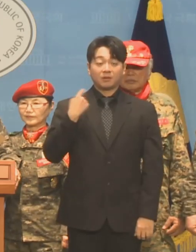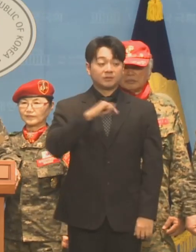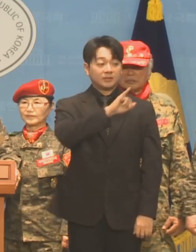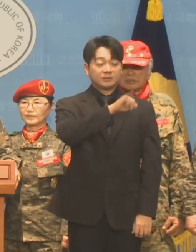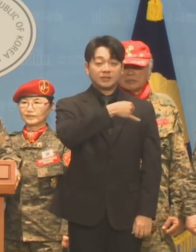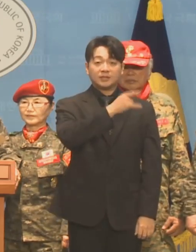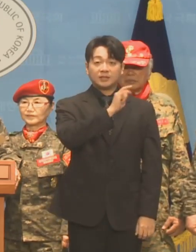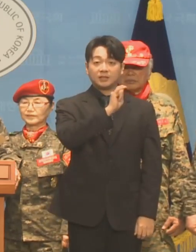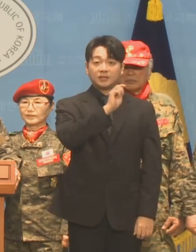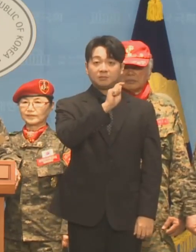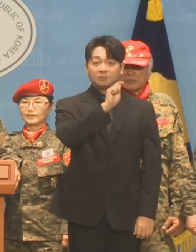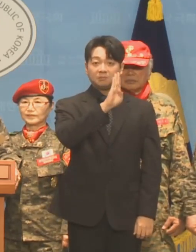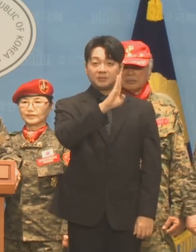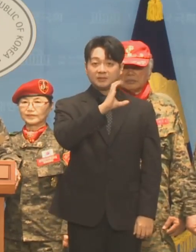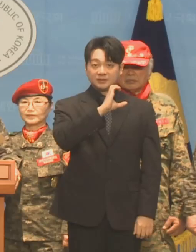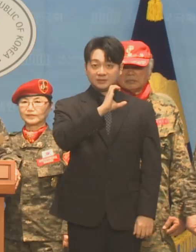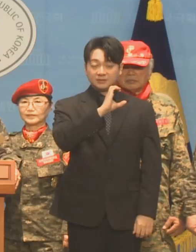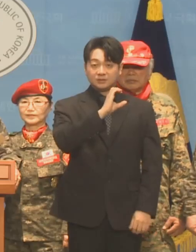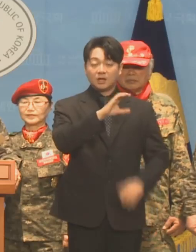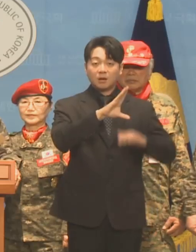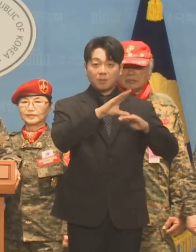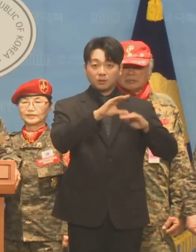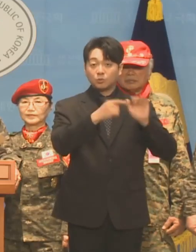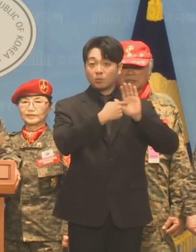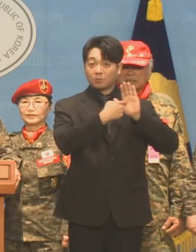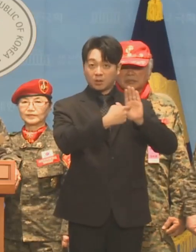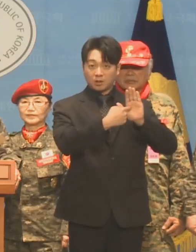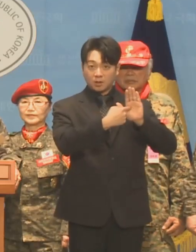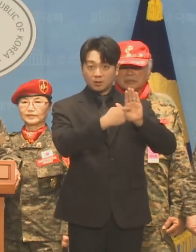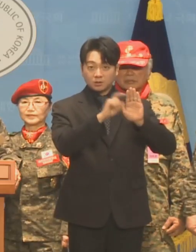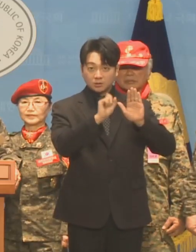JTBC 방송을 통하여 해병대